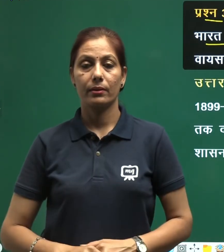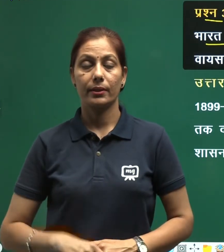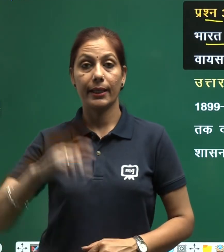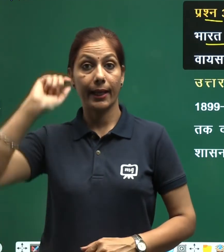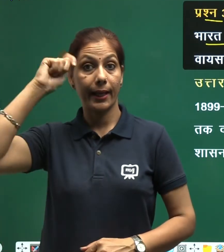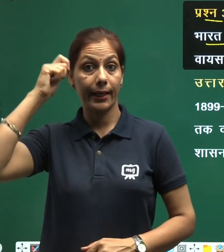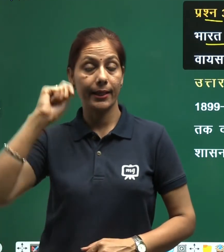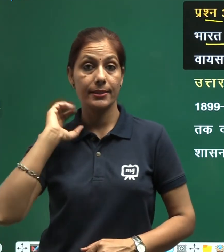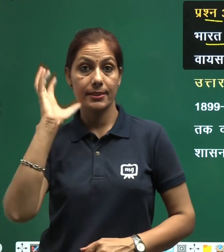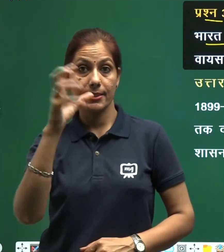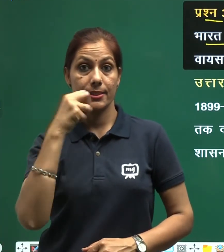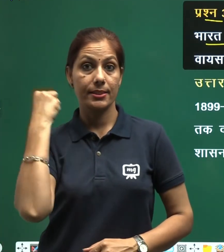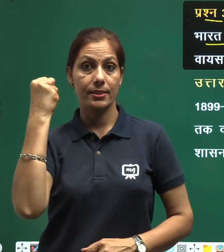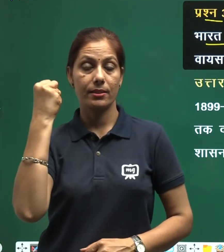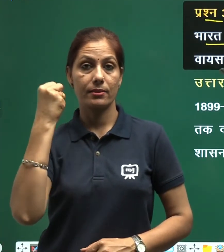अंग्रेजी शासन के